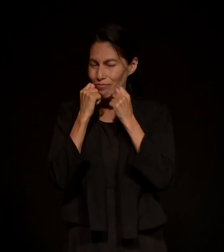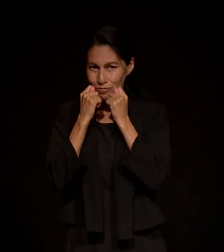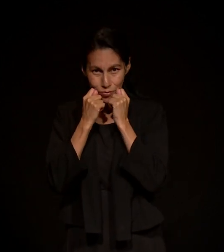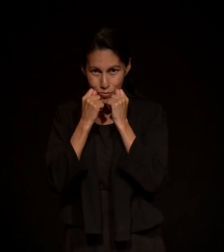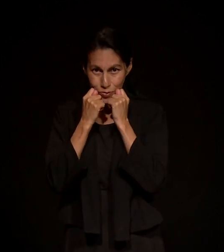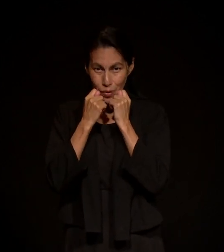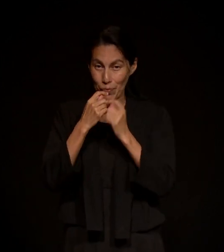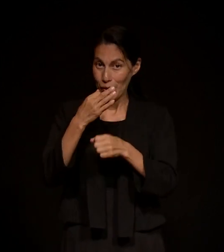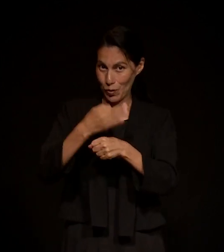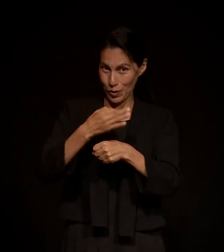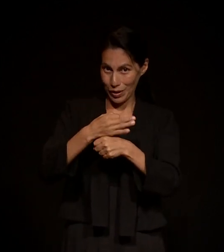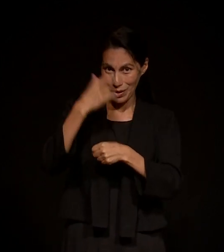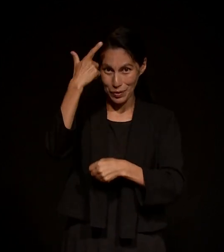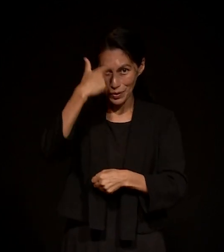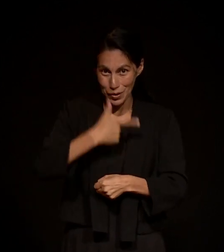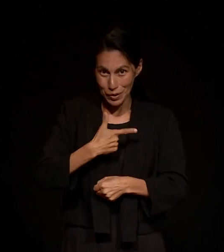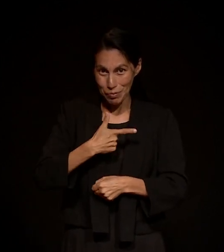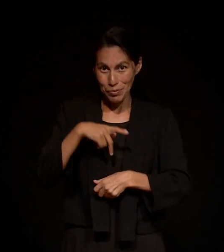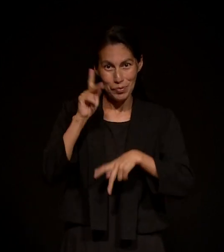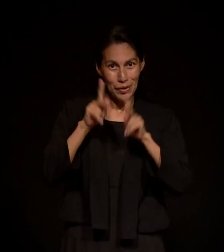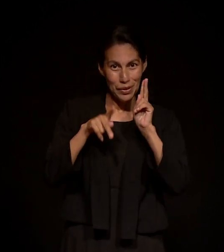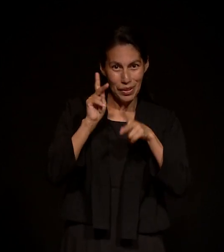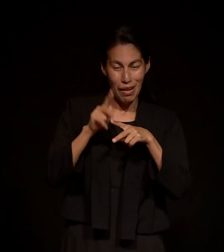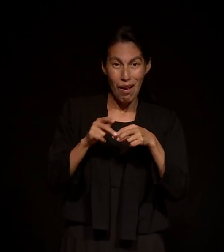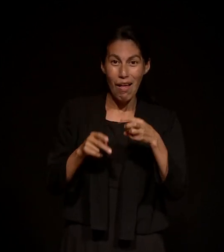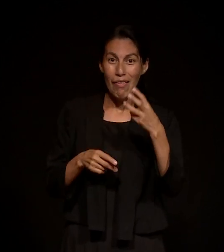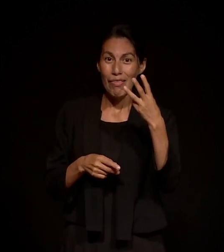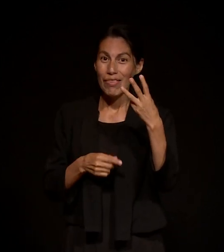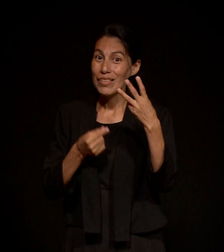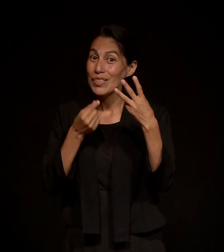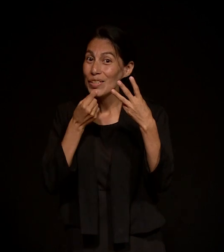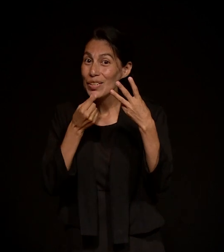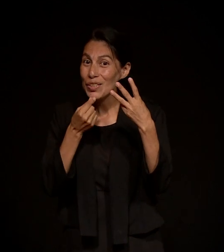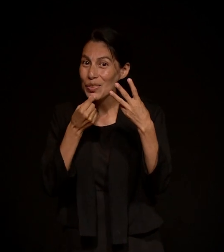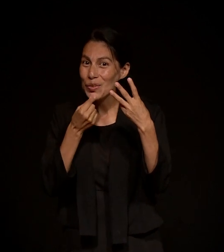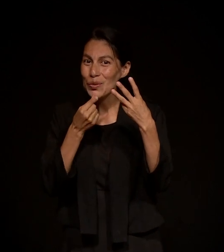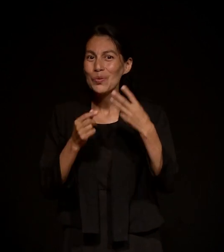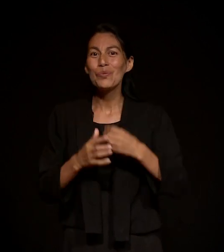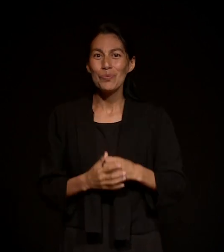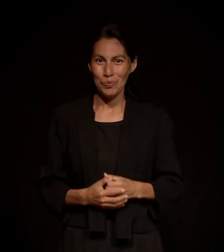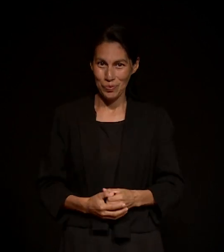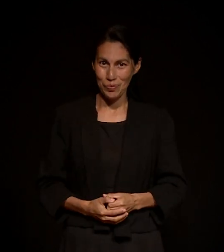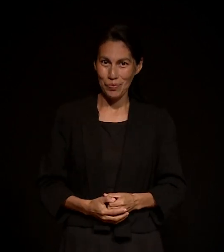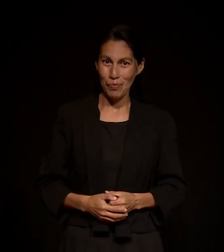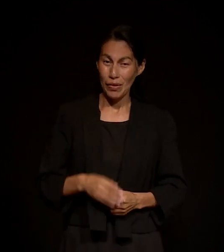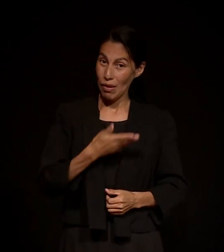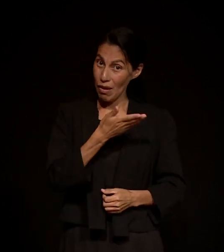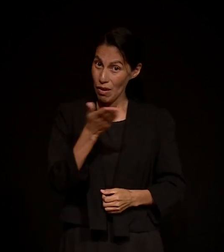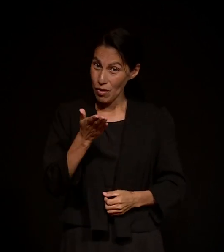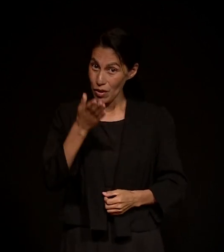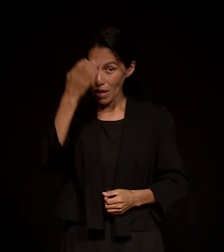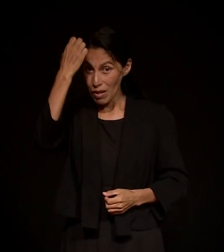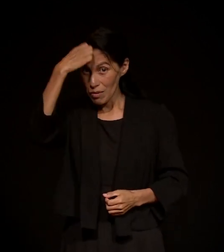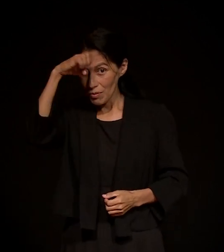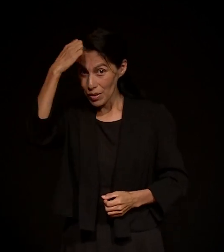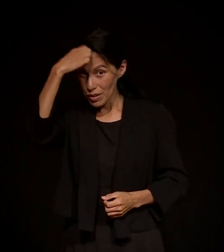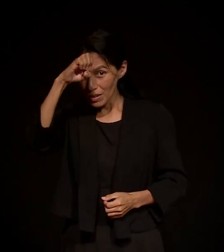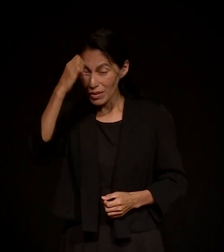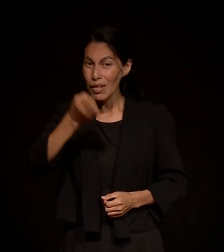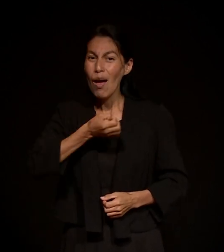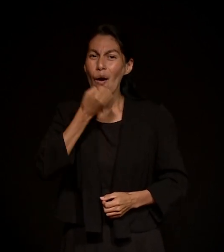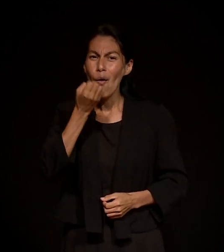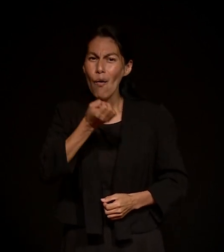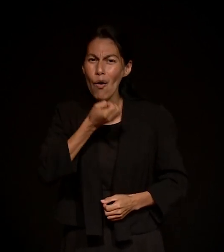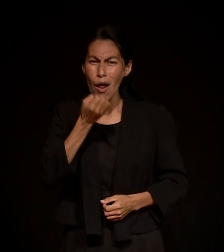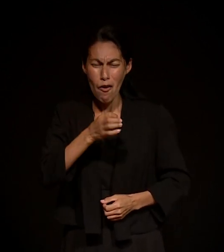noche, a platicar con niños que han aprendido por experiencia lo